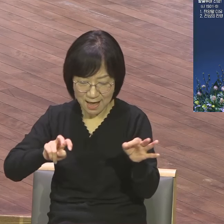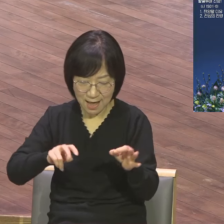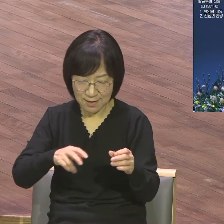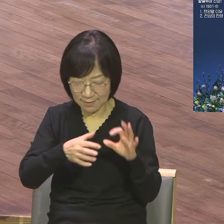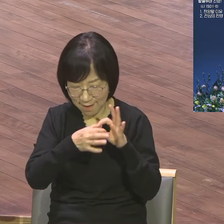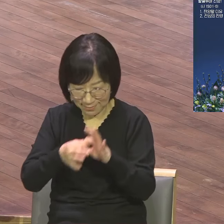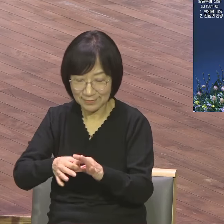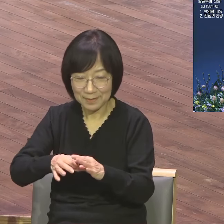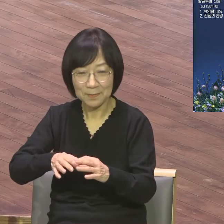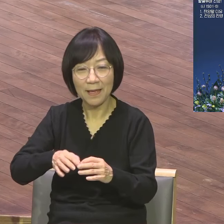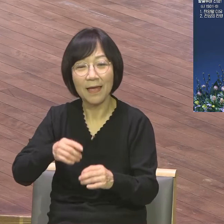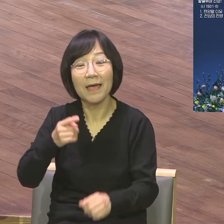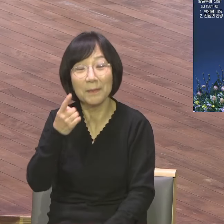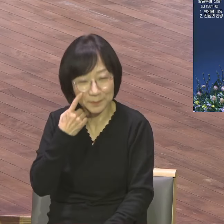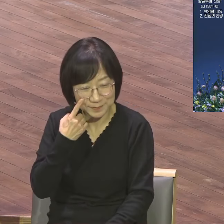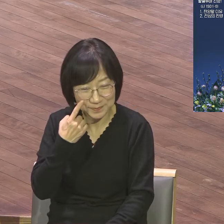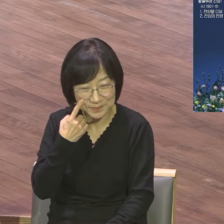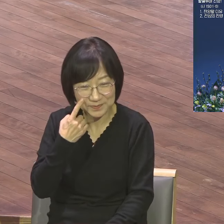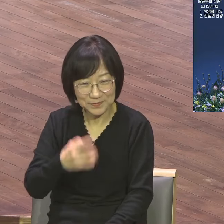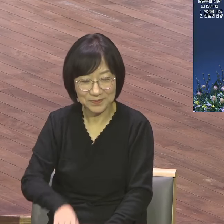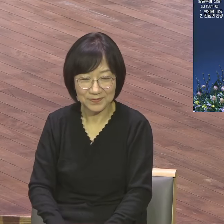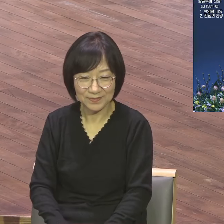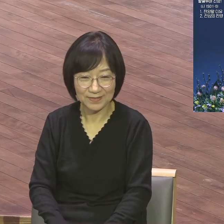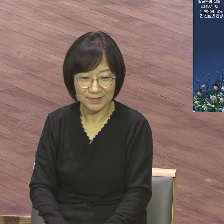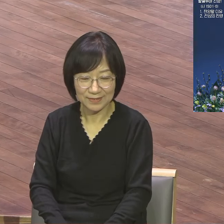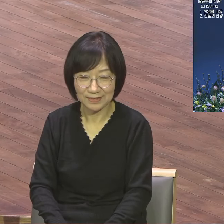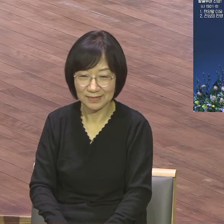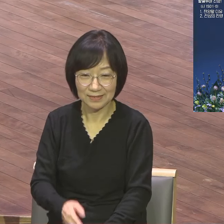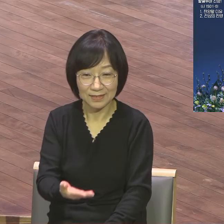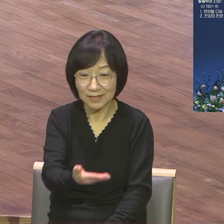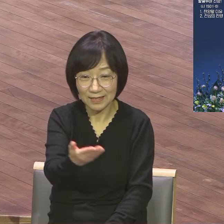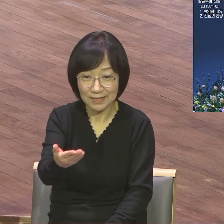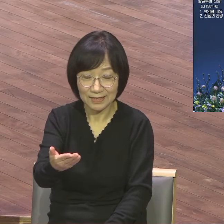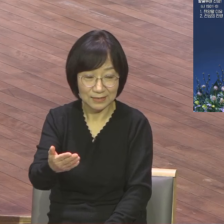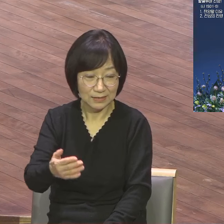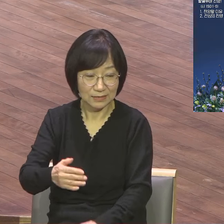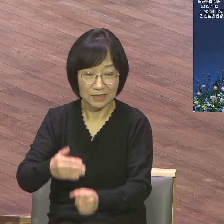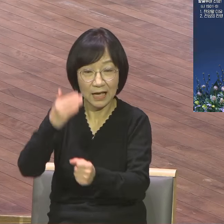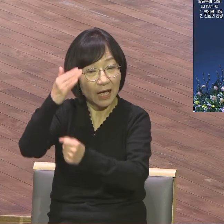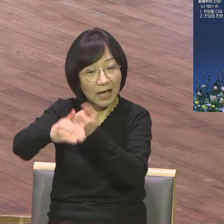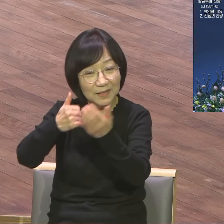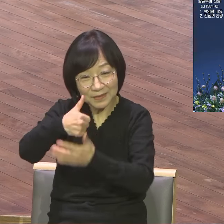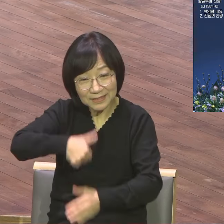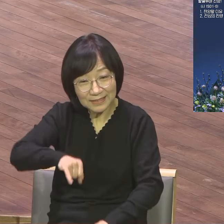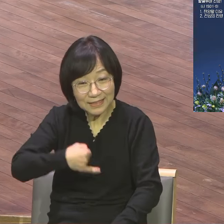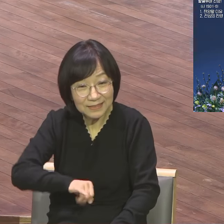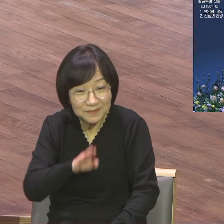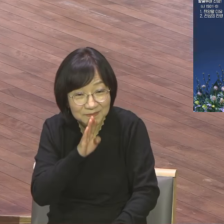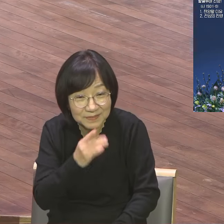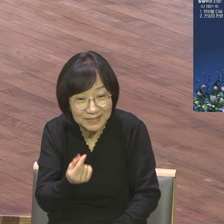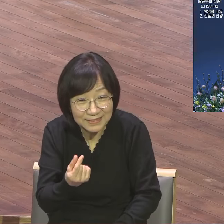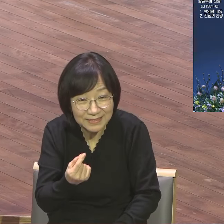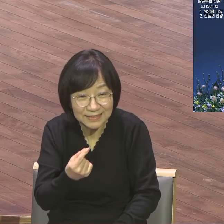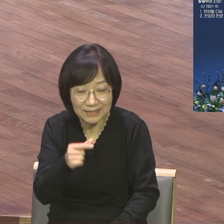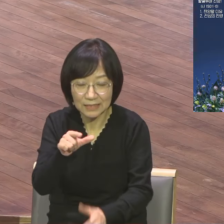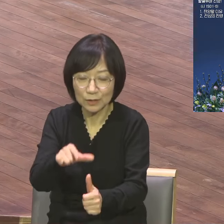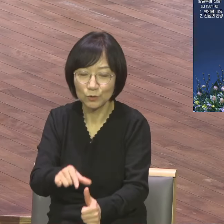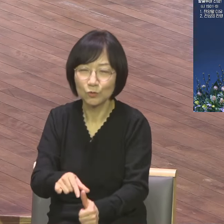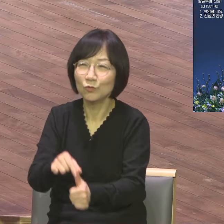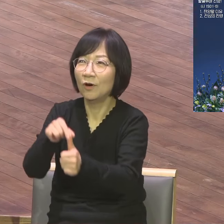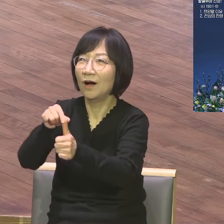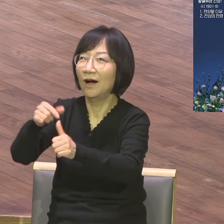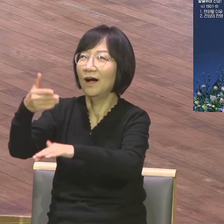성도 여러분, 구원받은 하나님 자녀는요, 구원에 대한 놀라운 은혜에 감사하면서 찬양이 나오게 되어